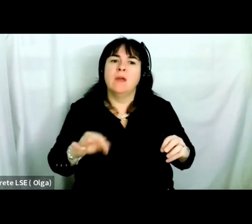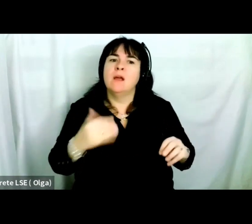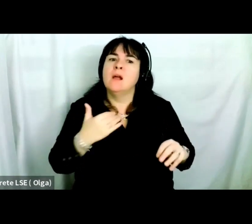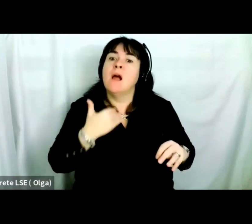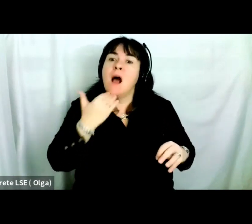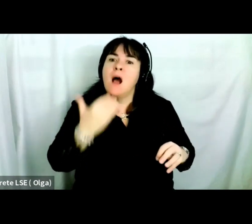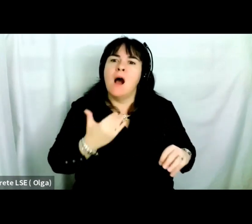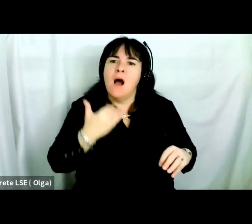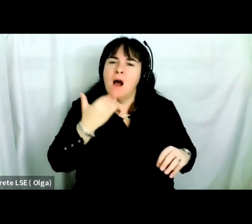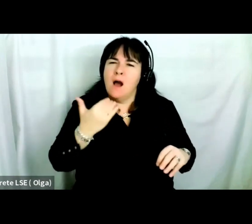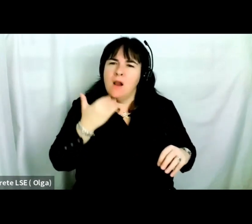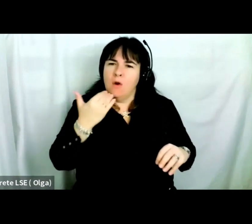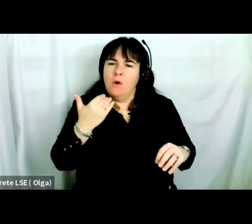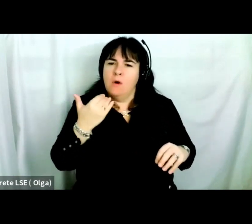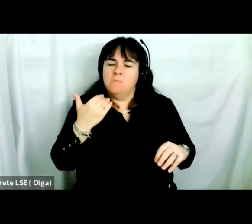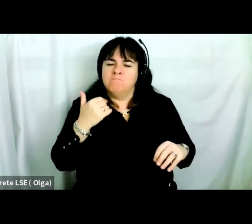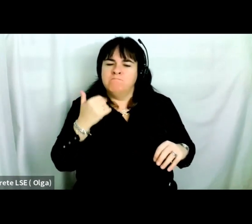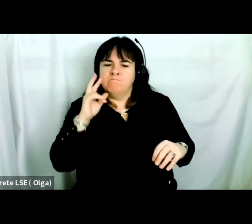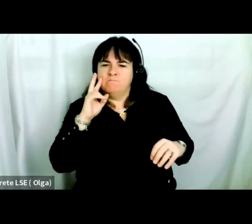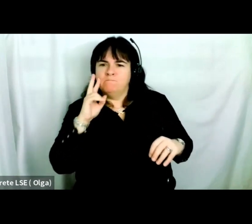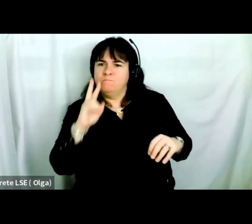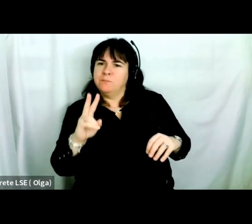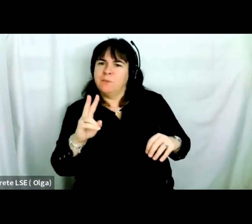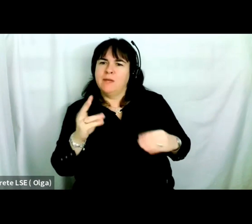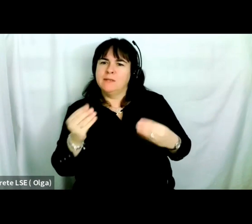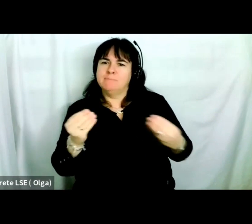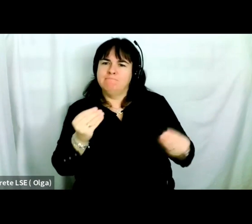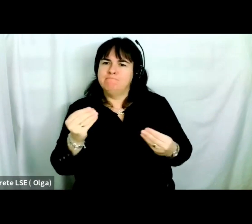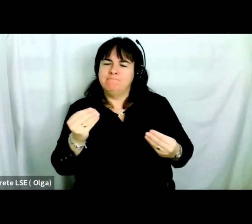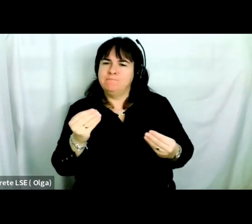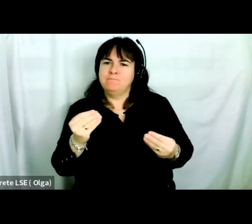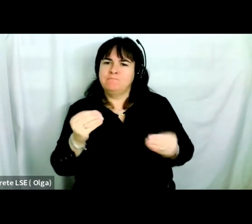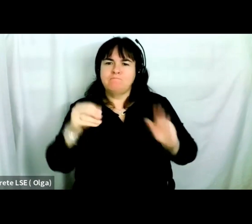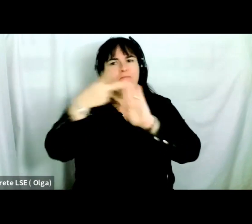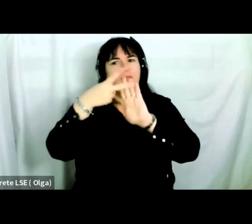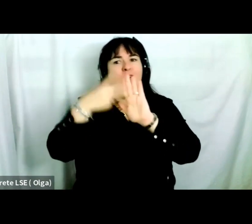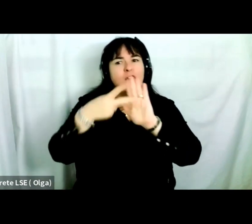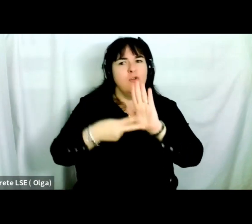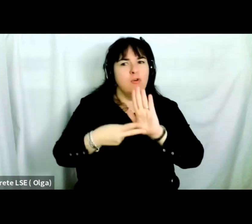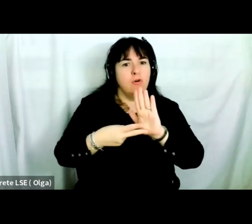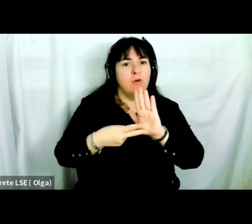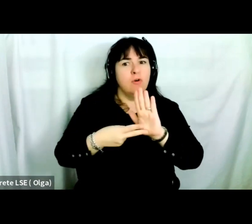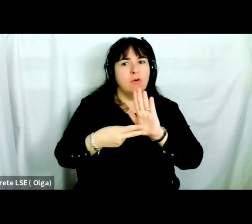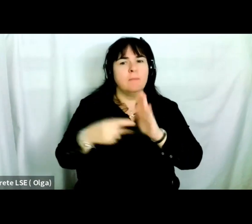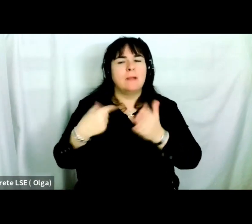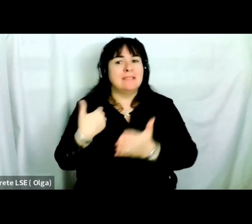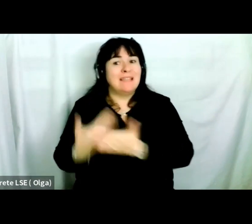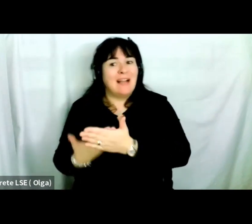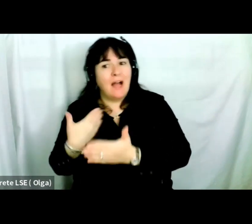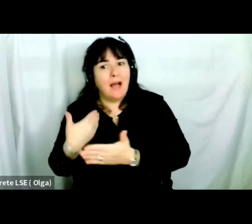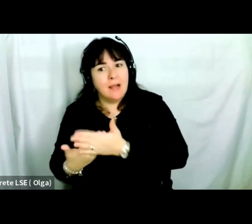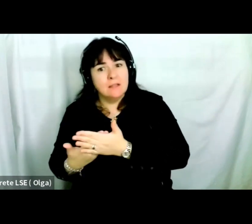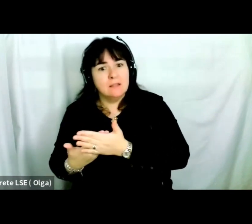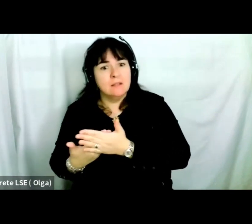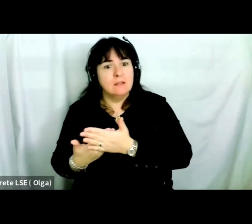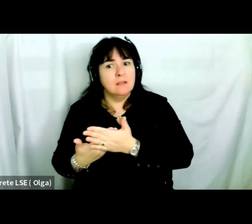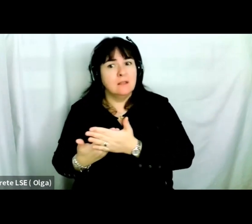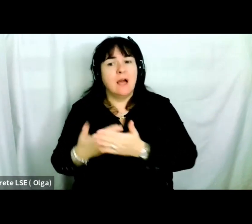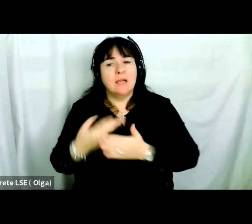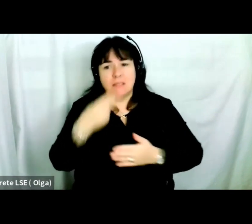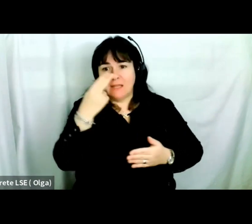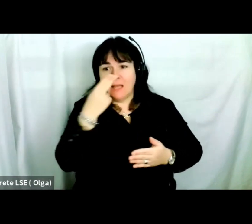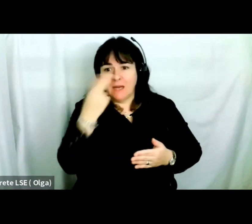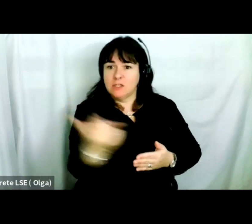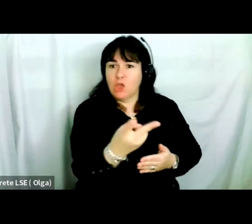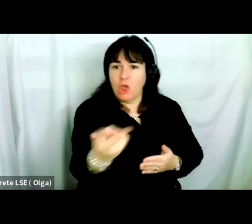algo que haya hecho pues que no se hayan cumplido todas las normas y todas las garantías de los interesados.